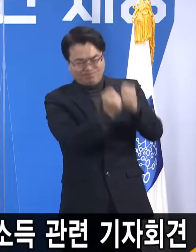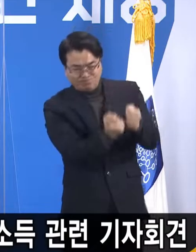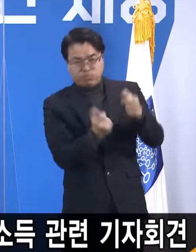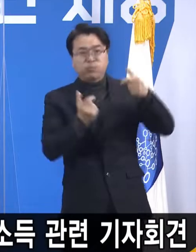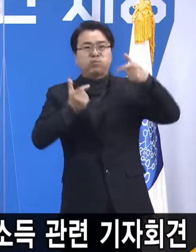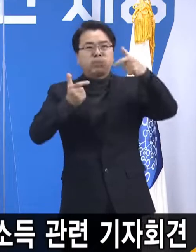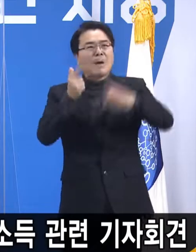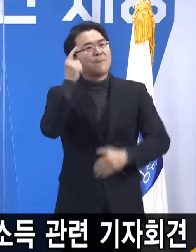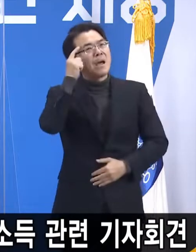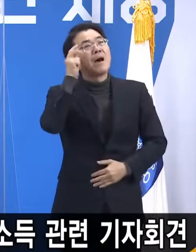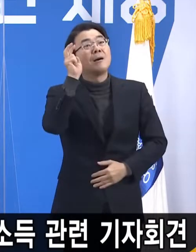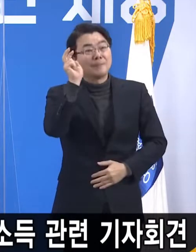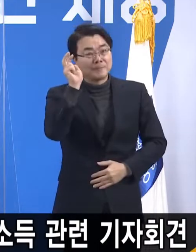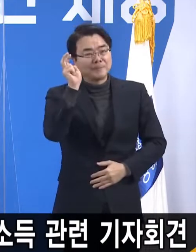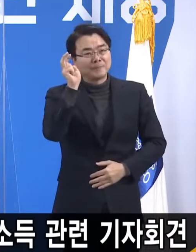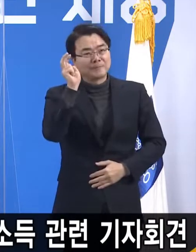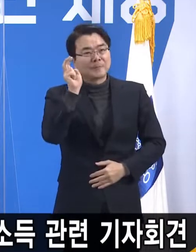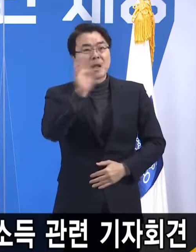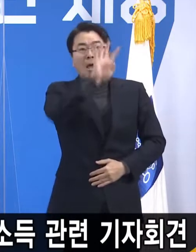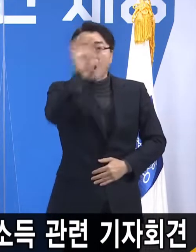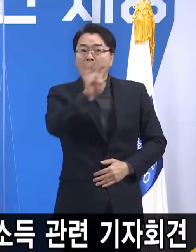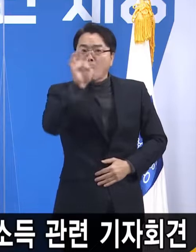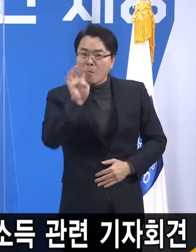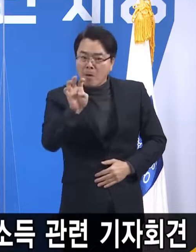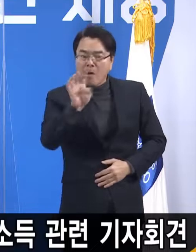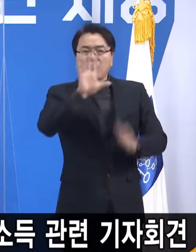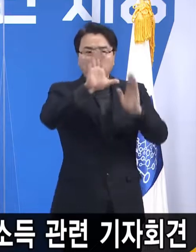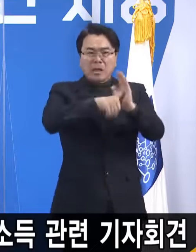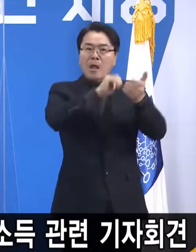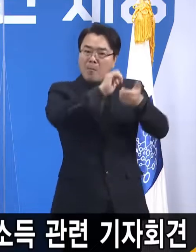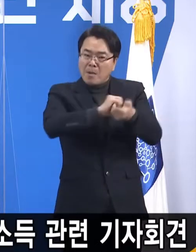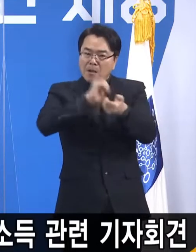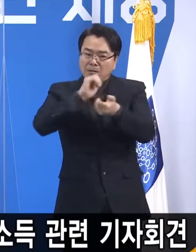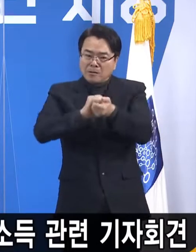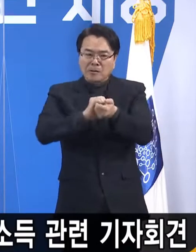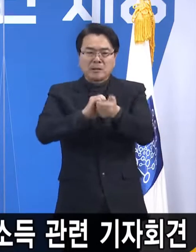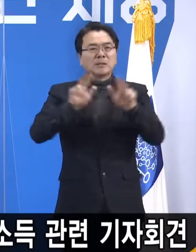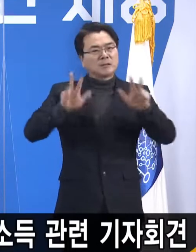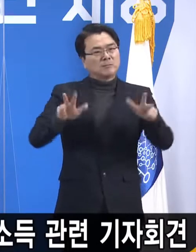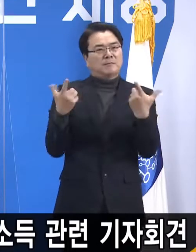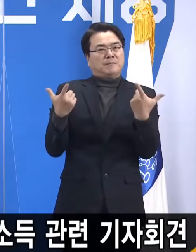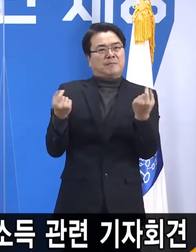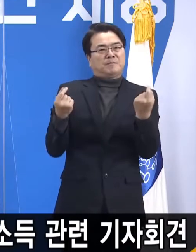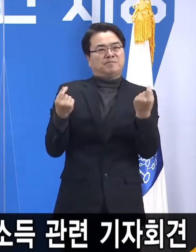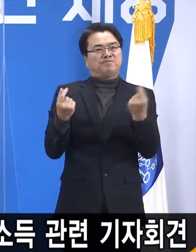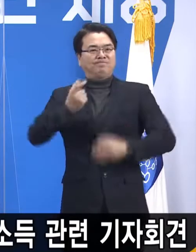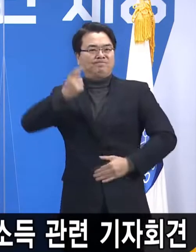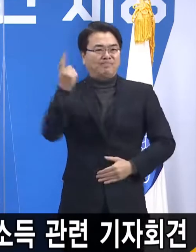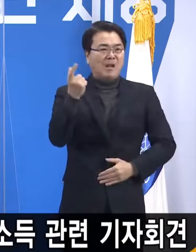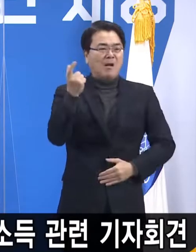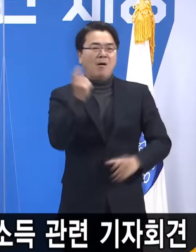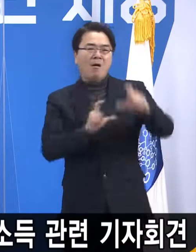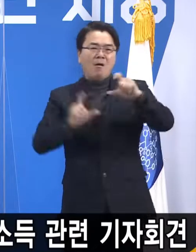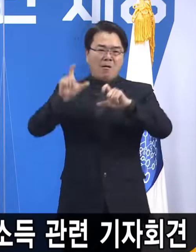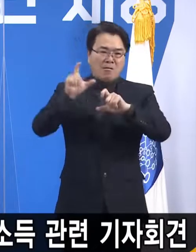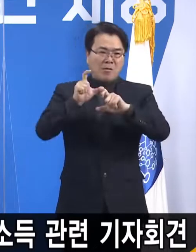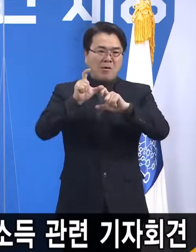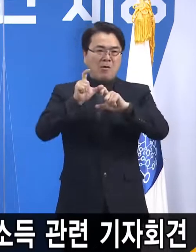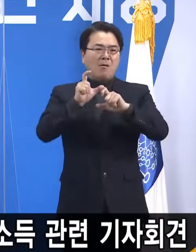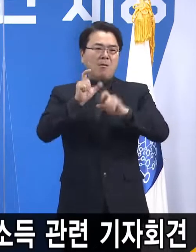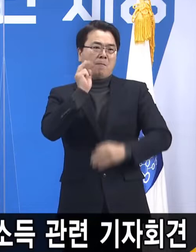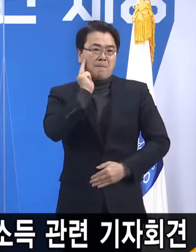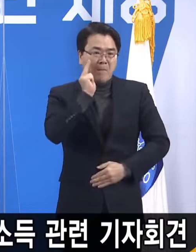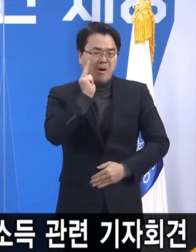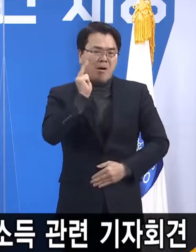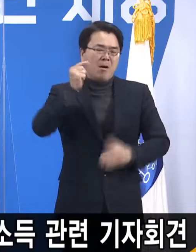것입니다. 유행이 반복될 때마다 지금까지 그래왔던 것처럼 강도도 더욱 강해지고